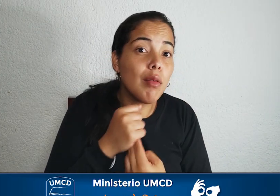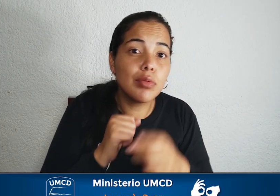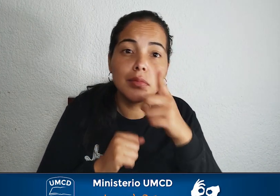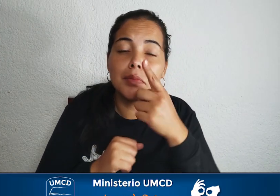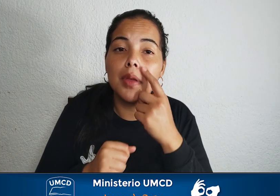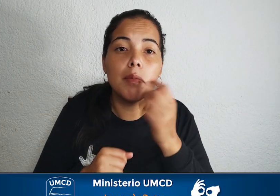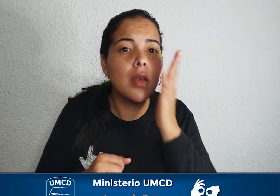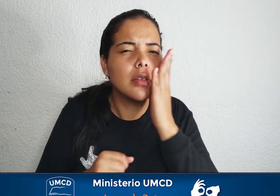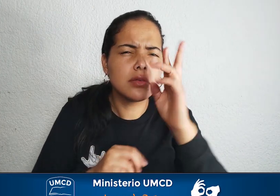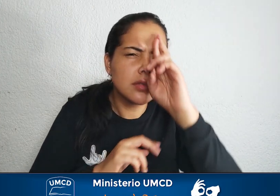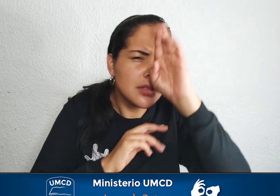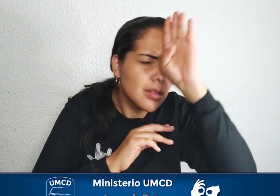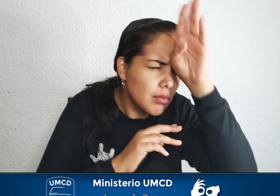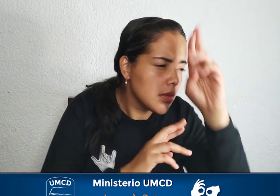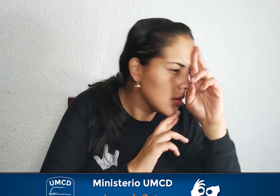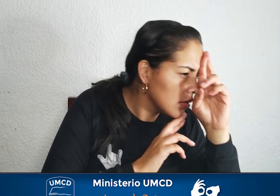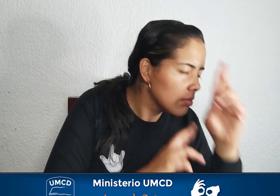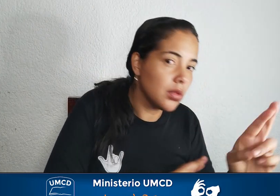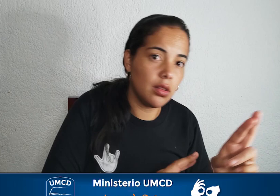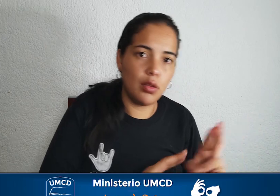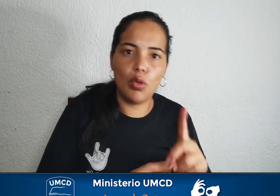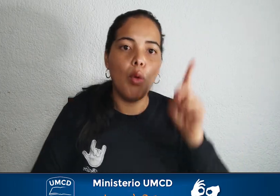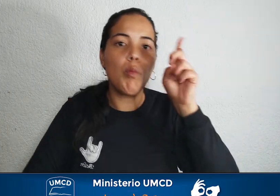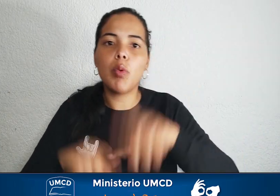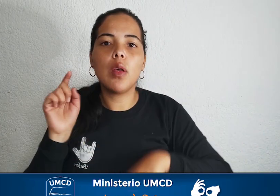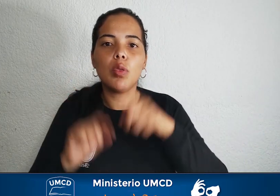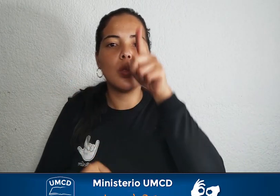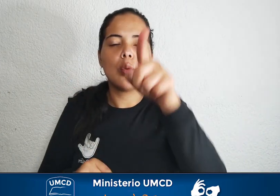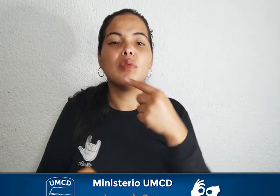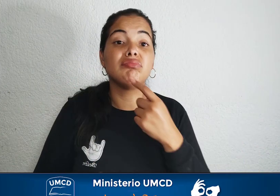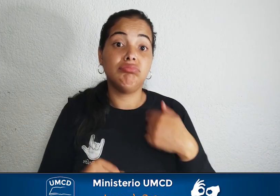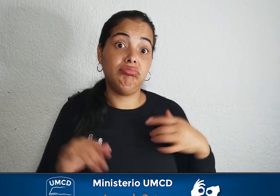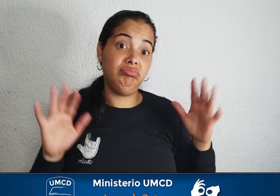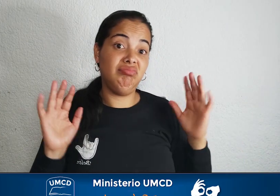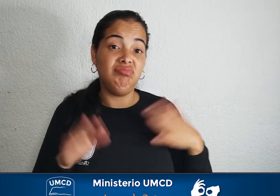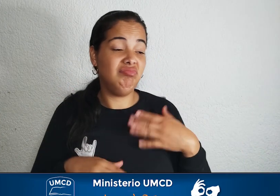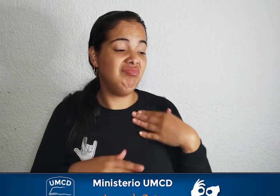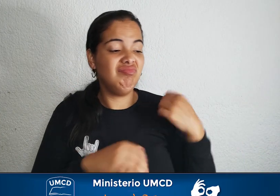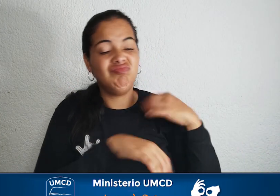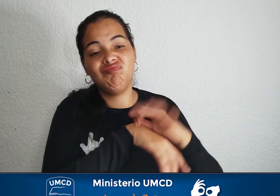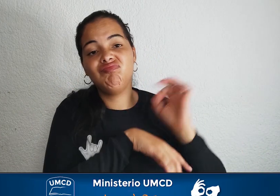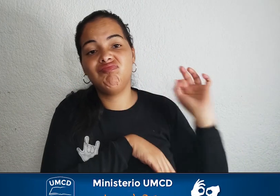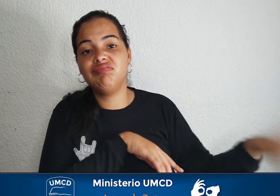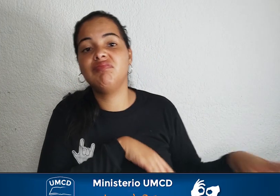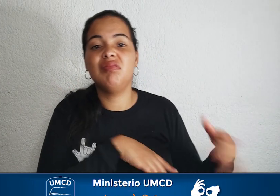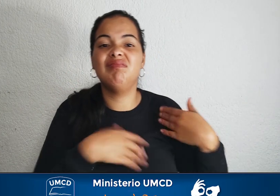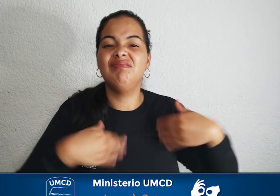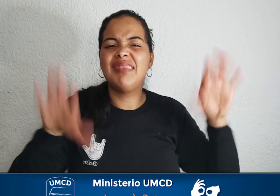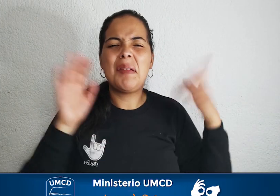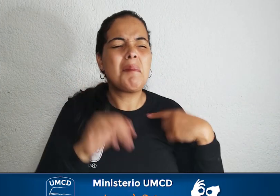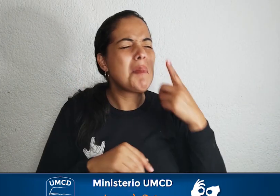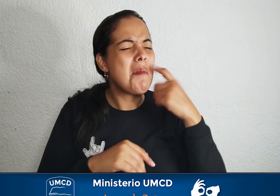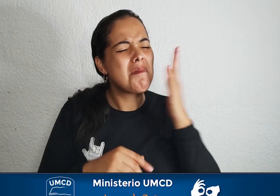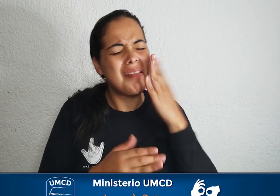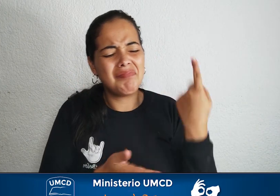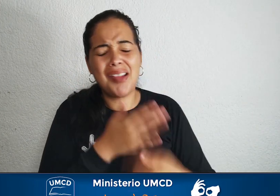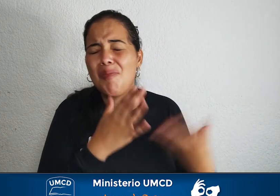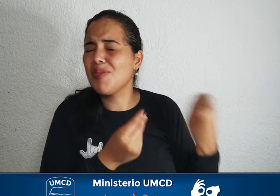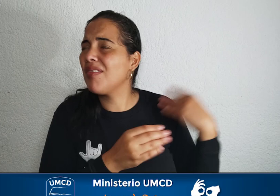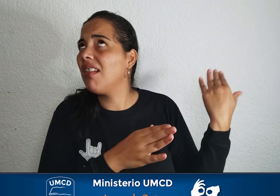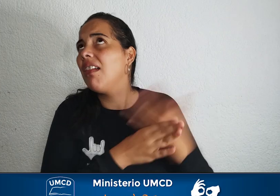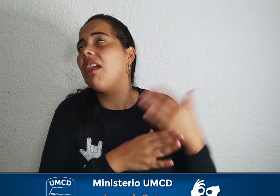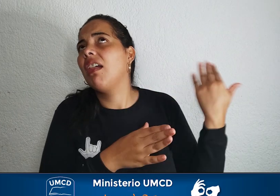Ambas personas deben ser honradas. Nosotros no podemos desconocer de que Dios utilizó a nuestros